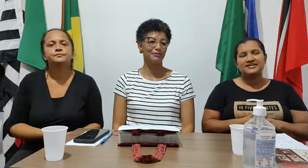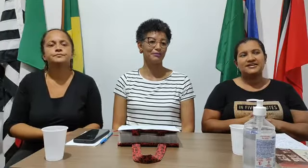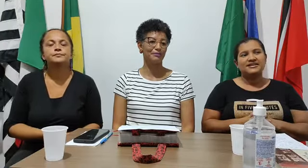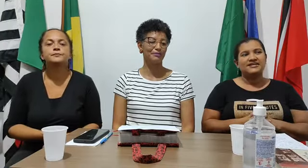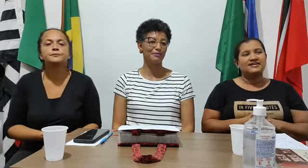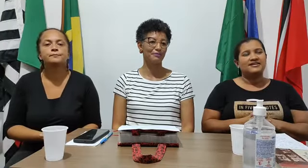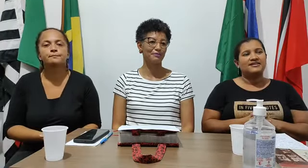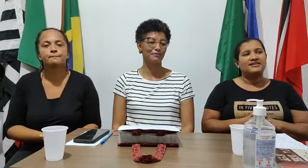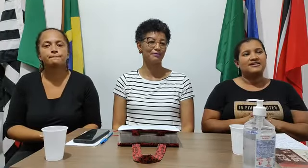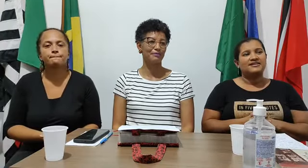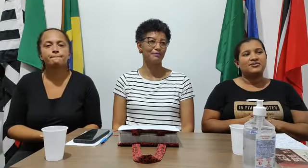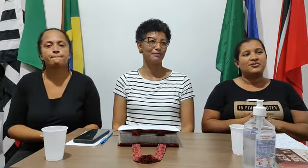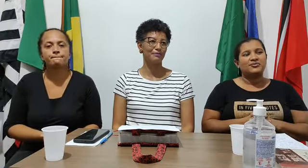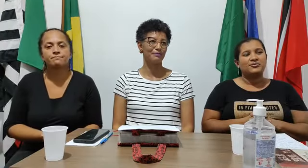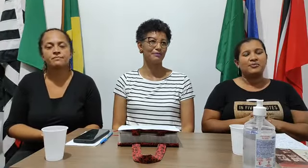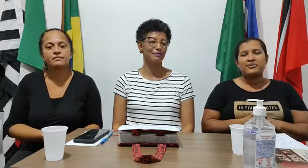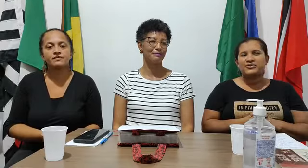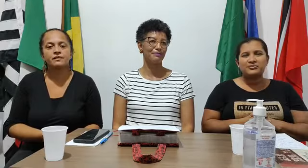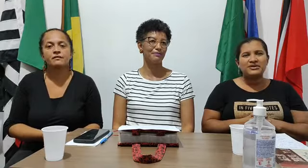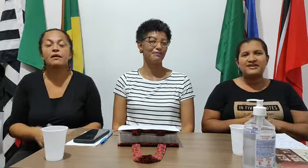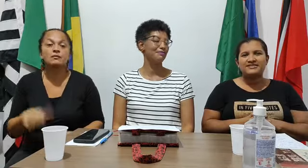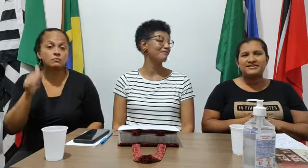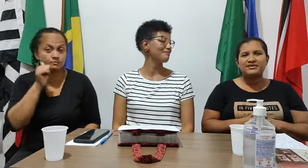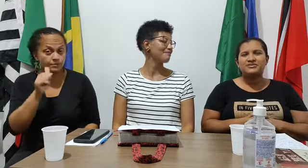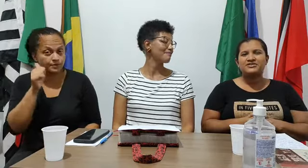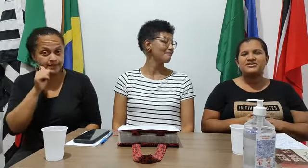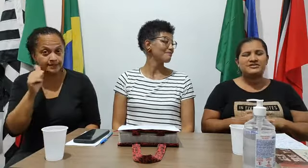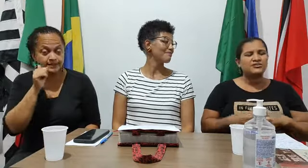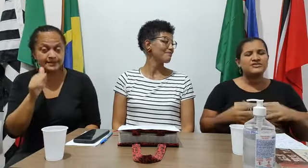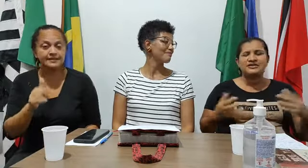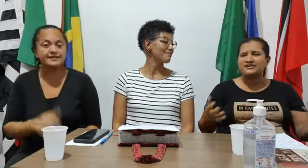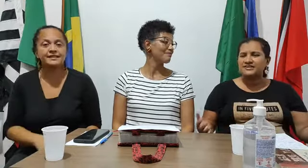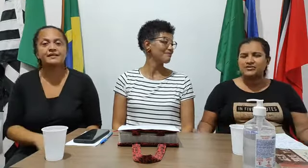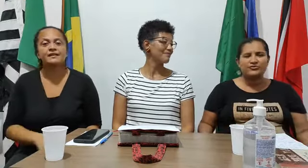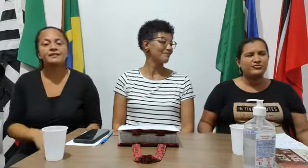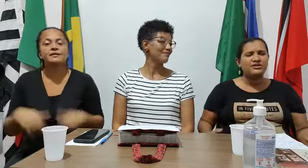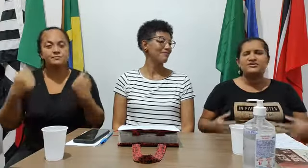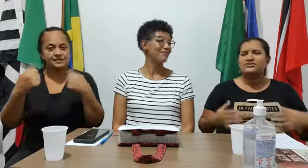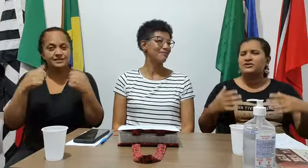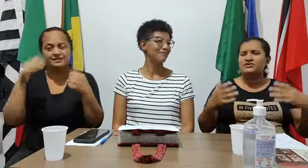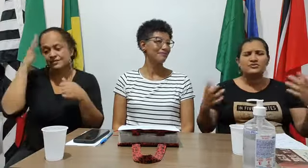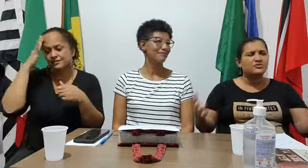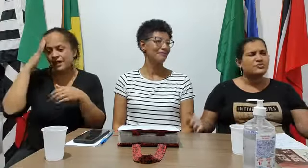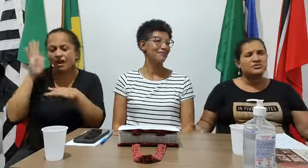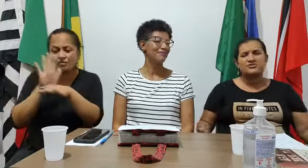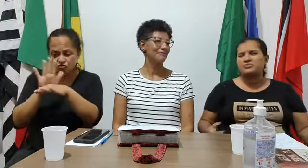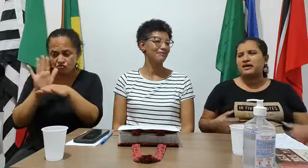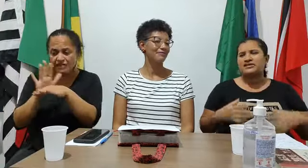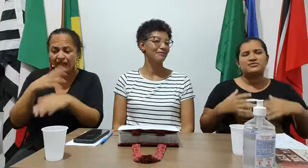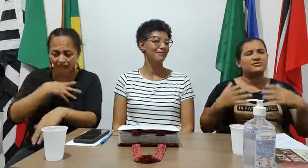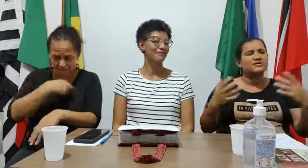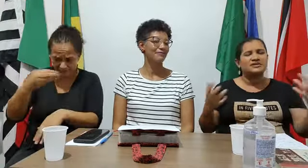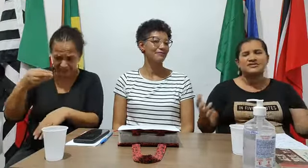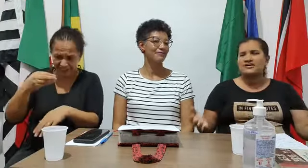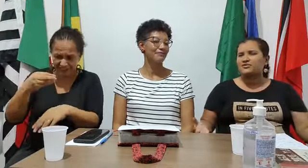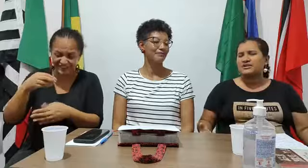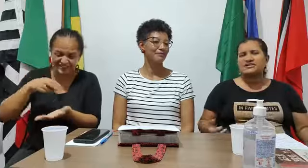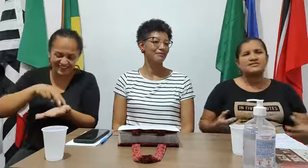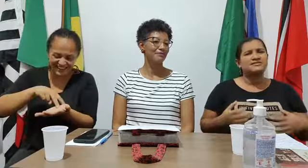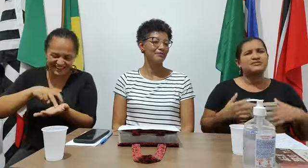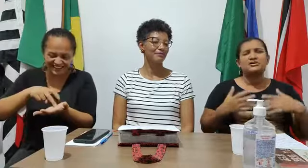né? O papel da mulher, sabe, de estar auxiliando ali o filho nos seus primeiros passos,